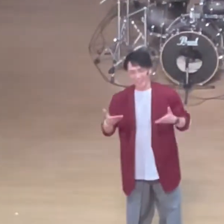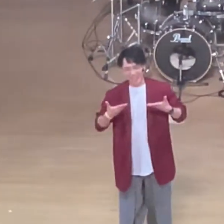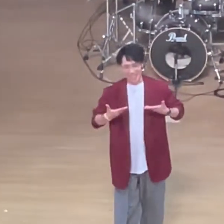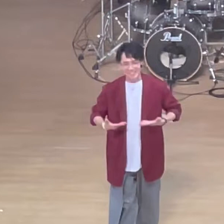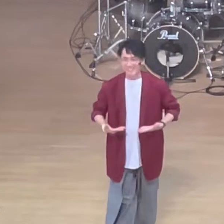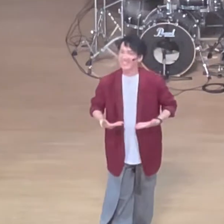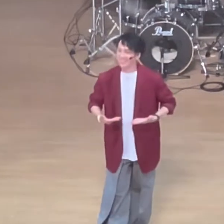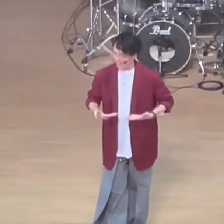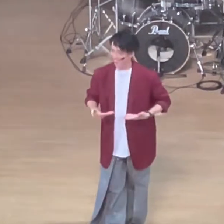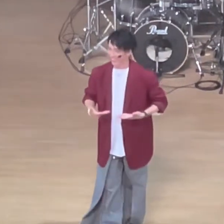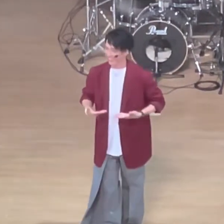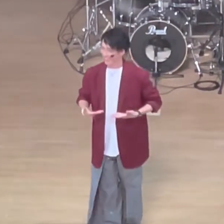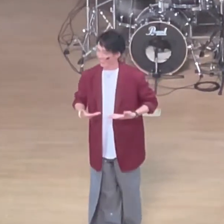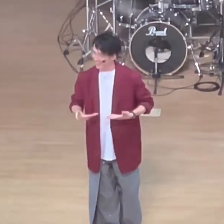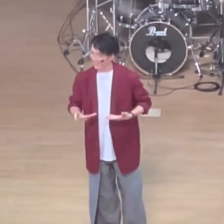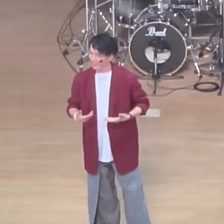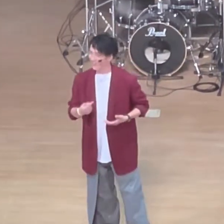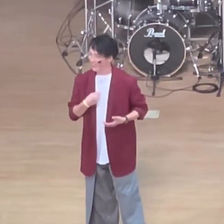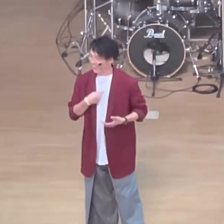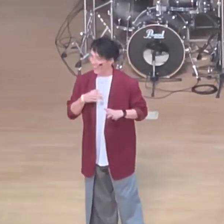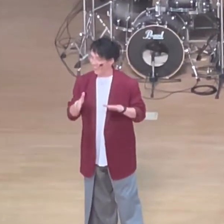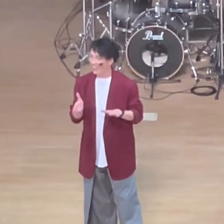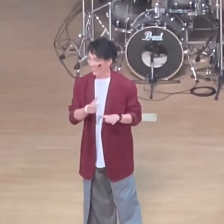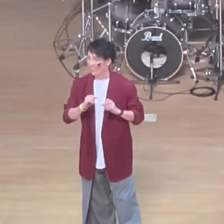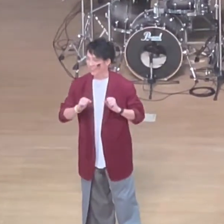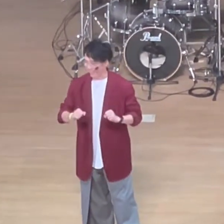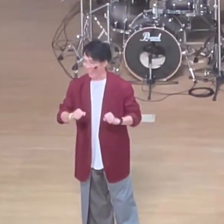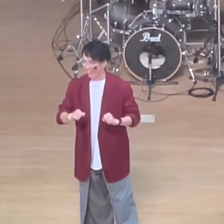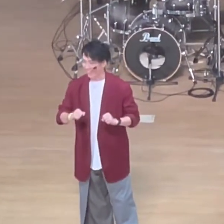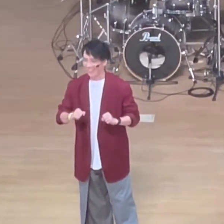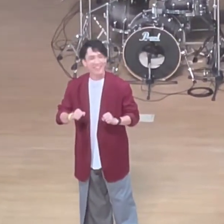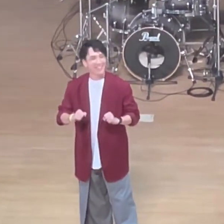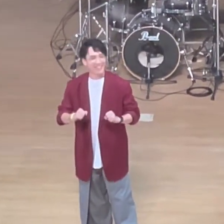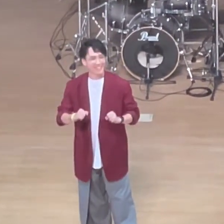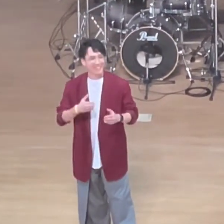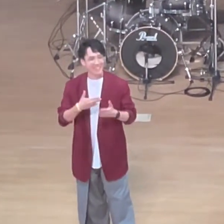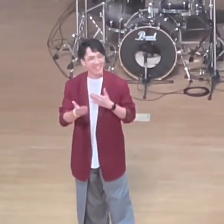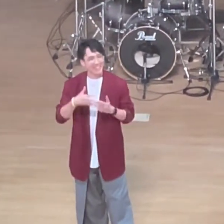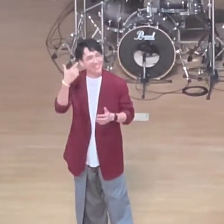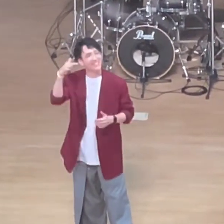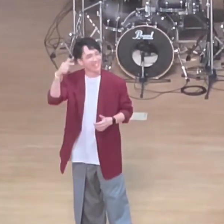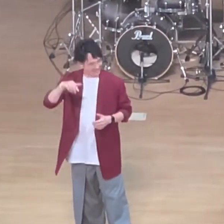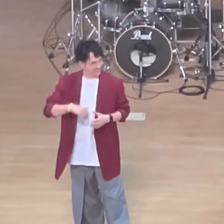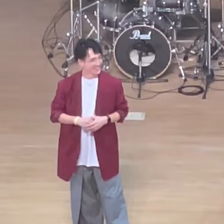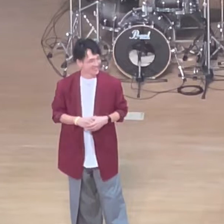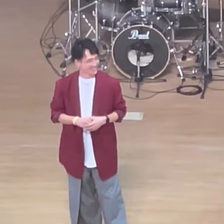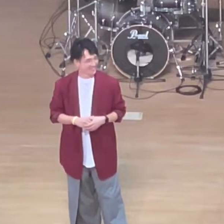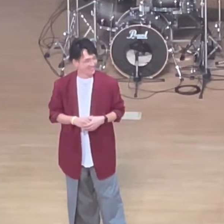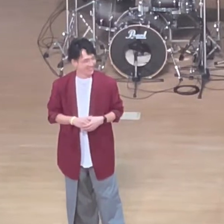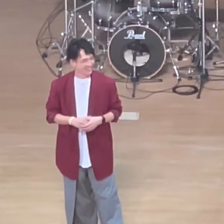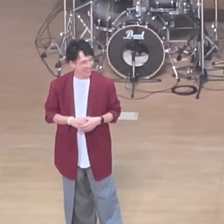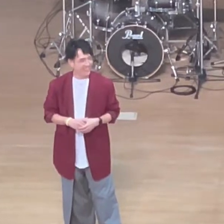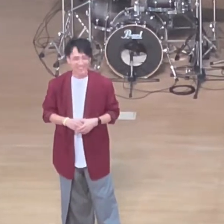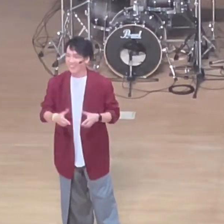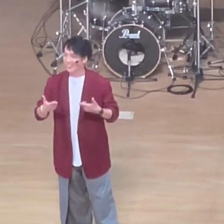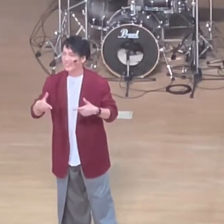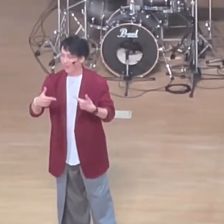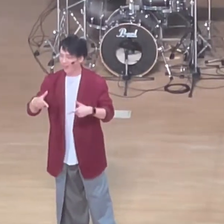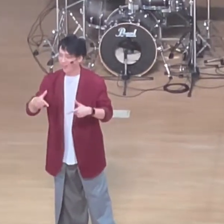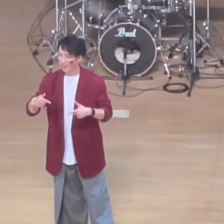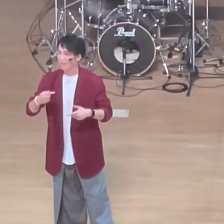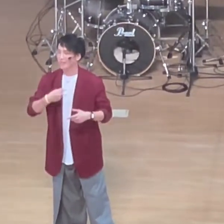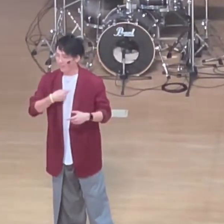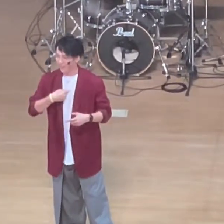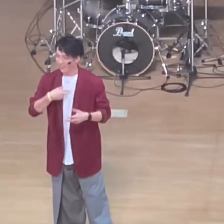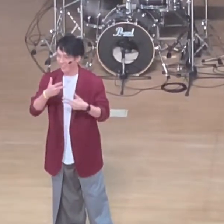も、安心してください。僕が今からやるのは体験レッスンです。はい。いつ